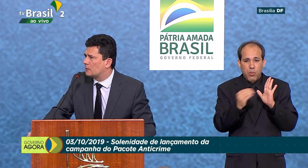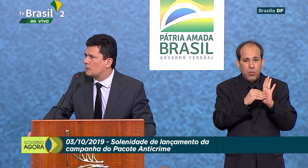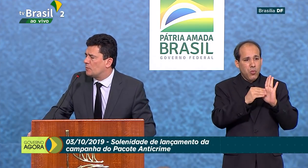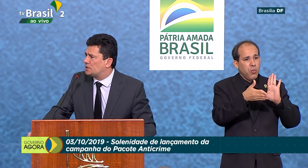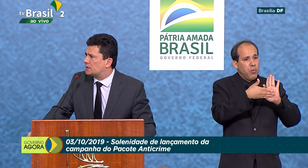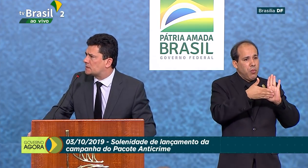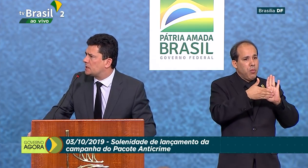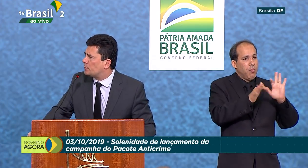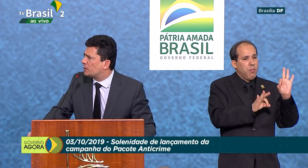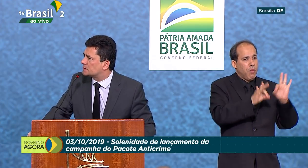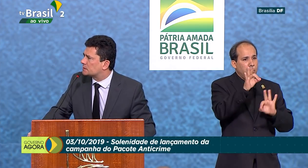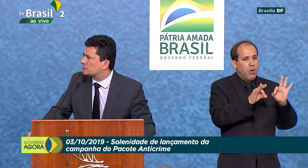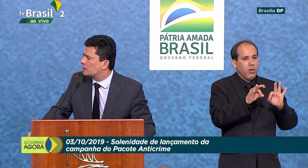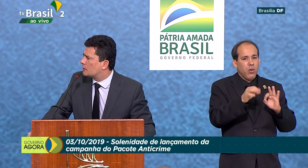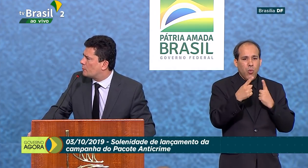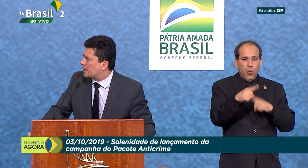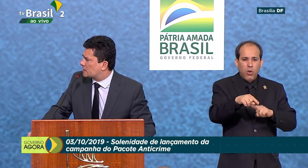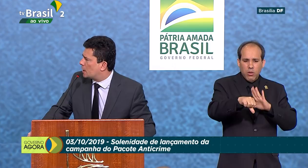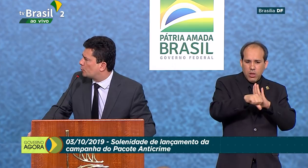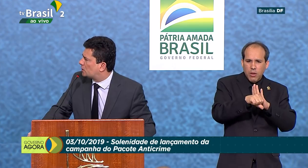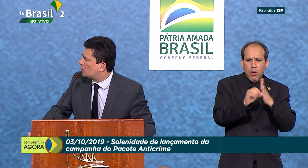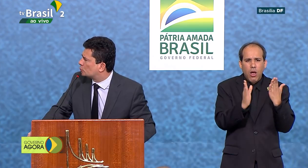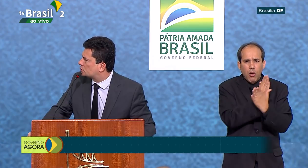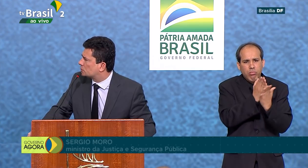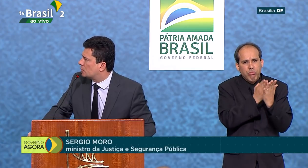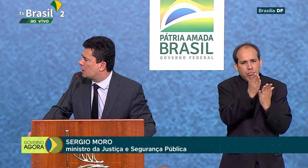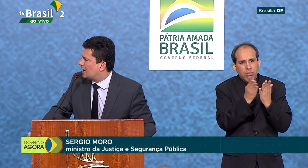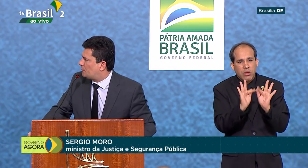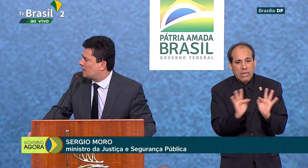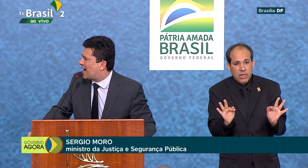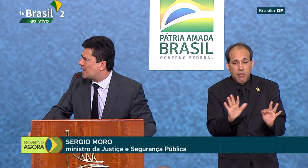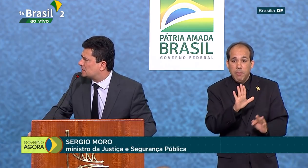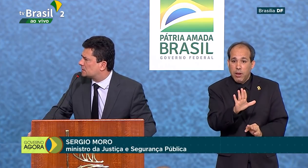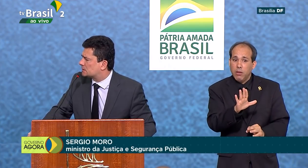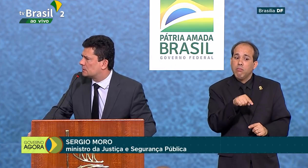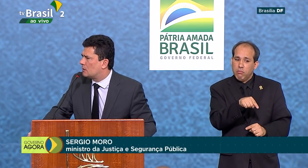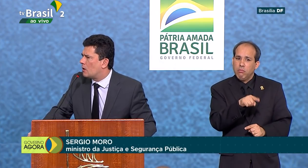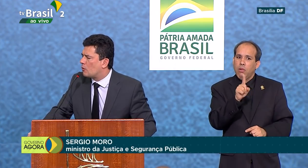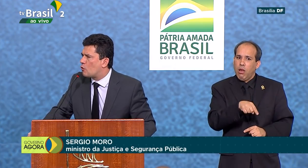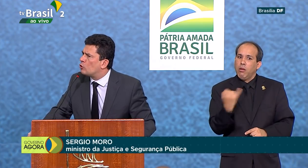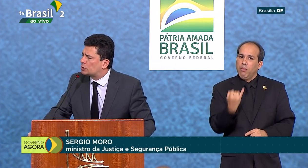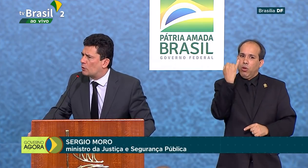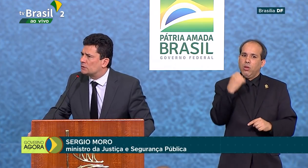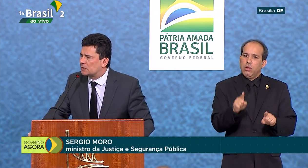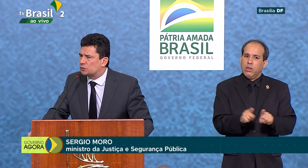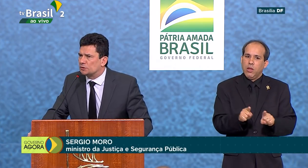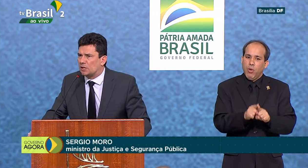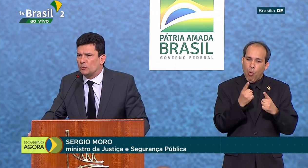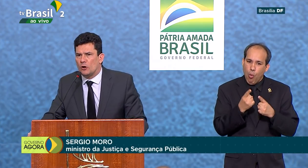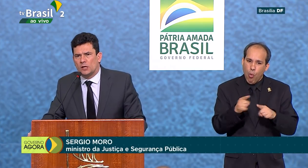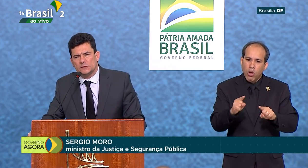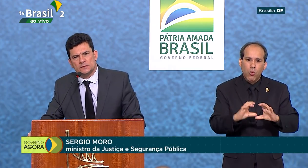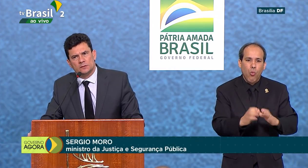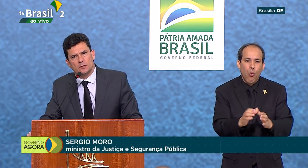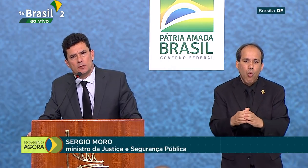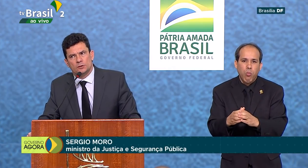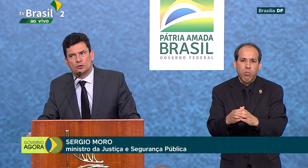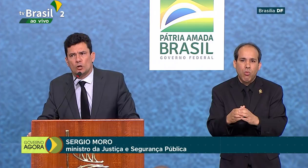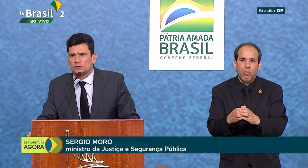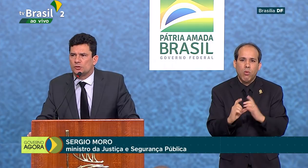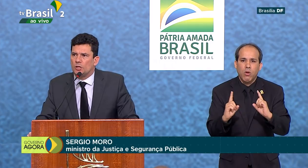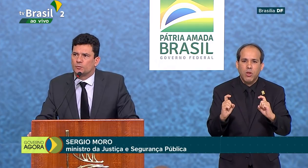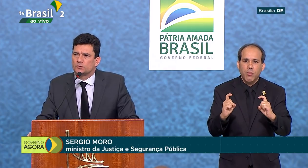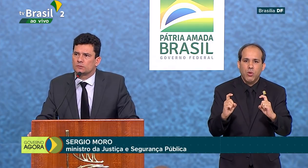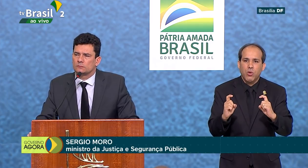anticrime, medidas simples, mas que reputamos eficazes contra organizações criminosas